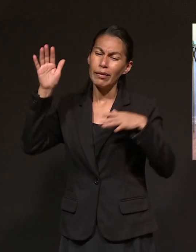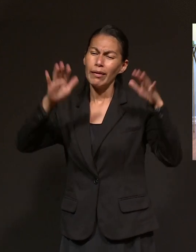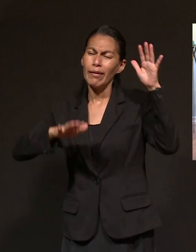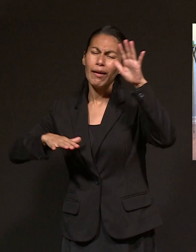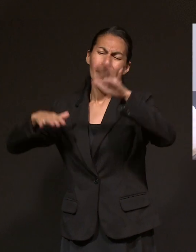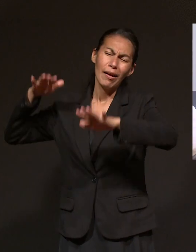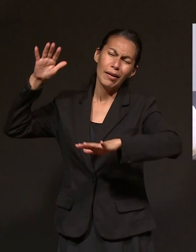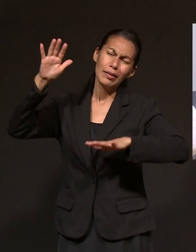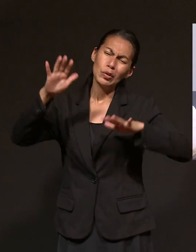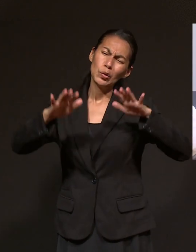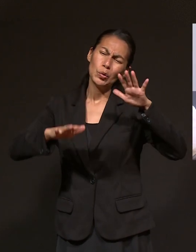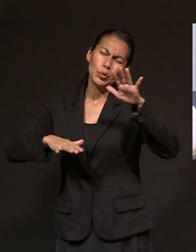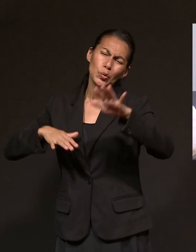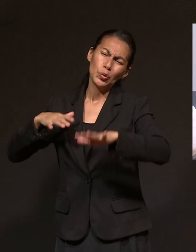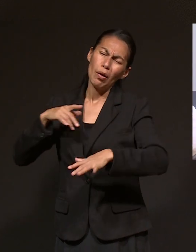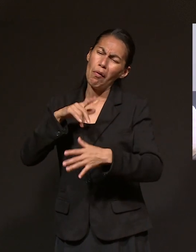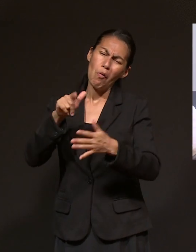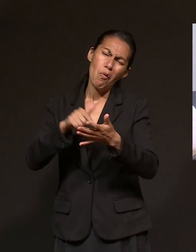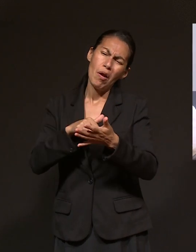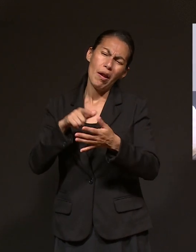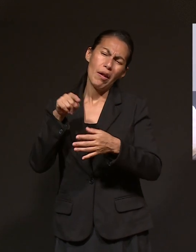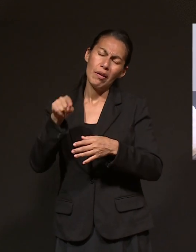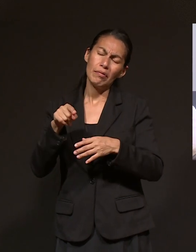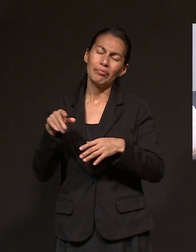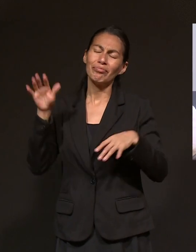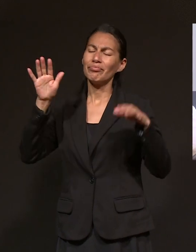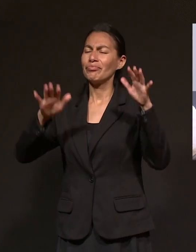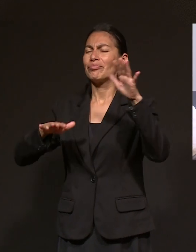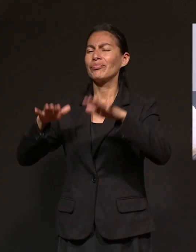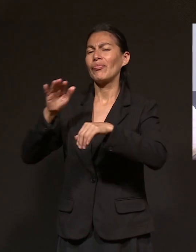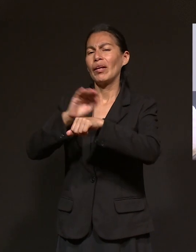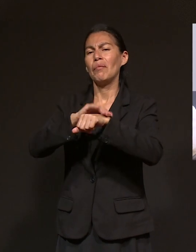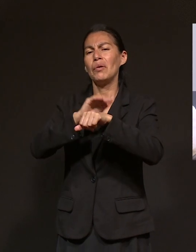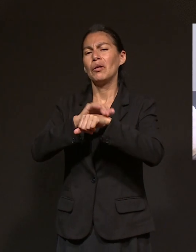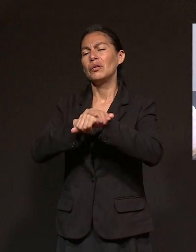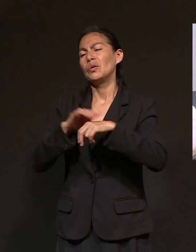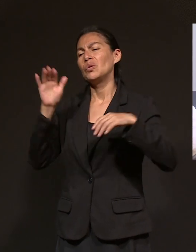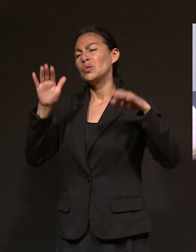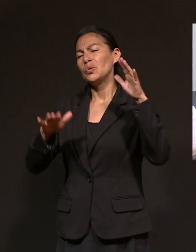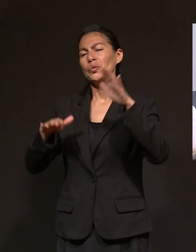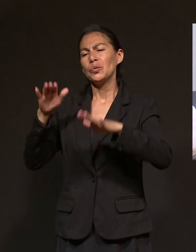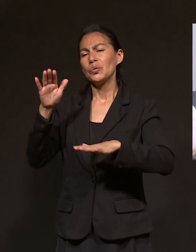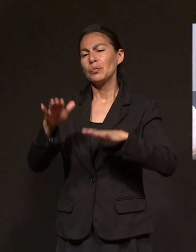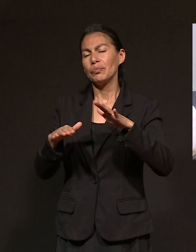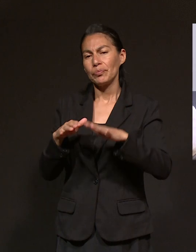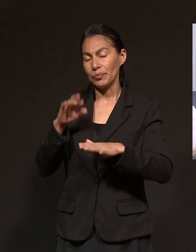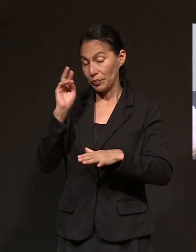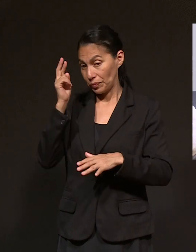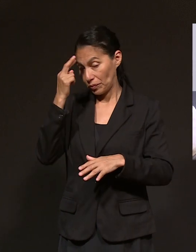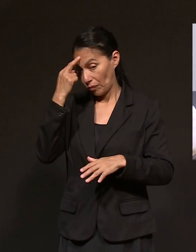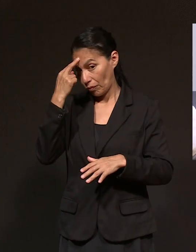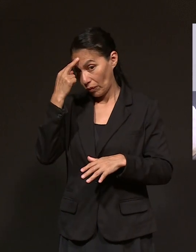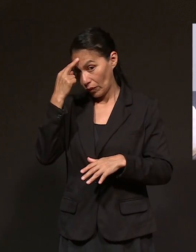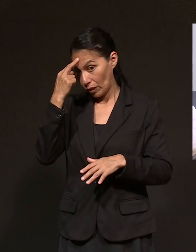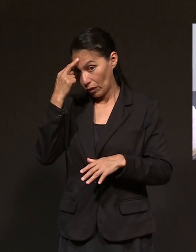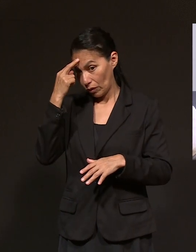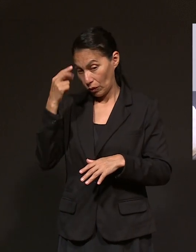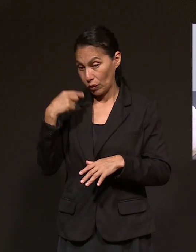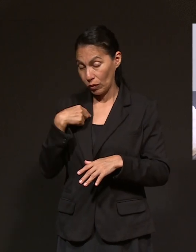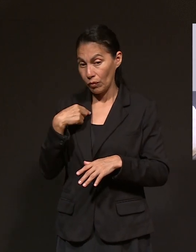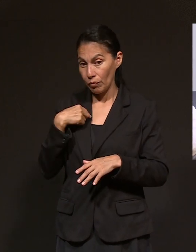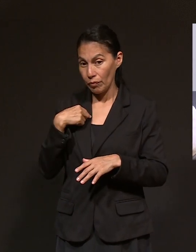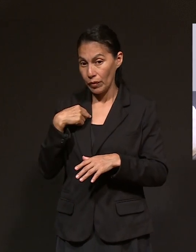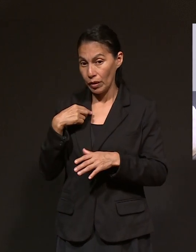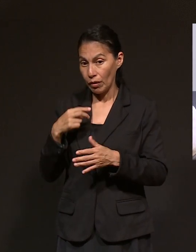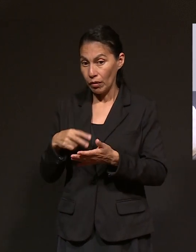balnearios. Y fui a nadar con unos amigos. Y bien que recuerdo que, estando